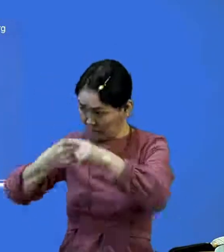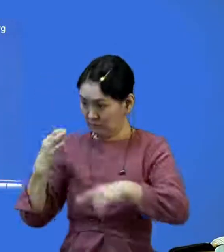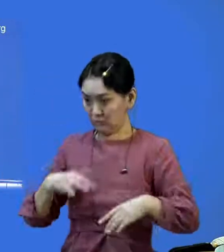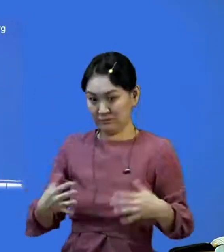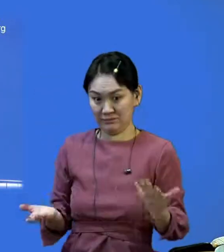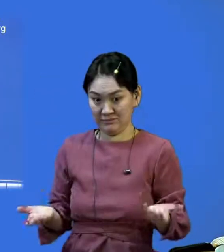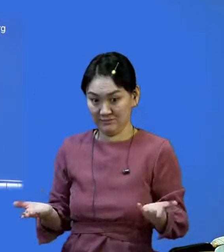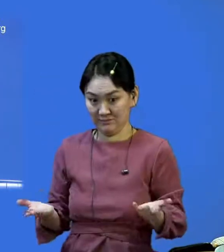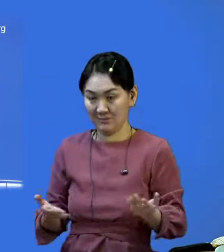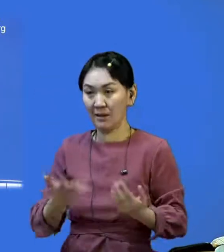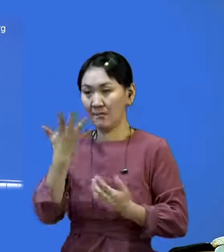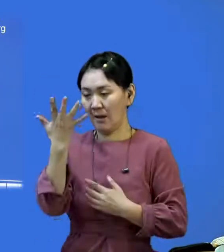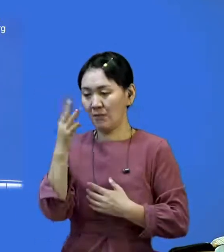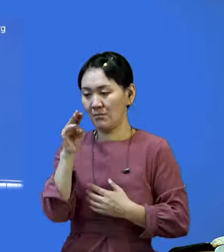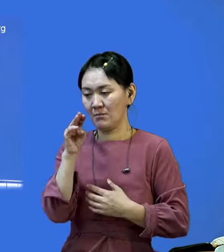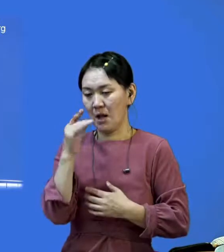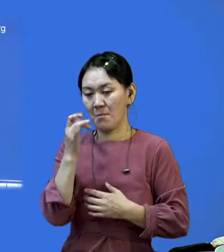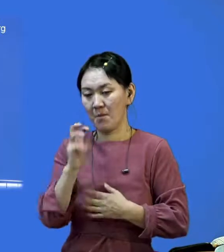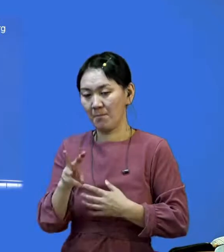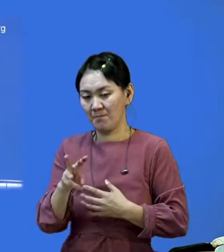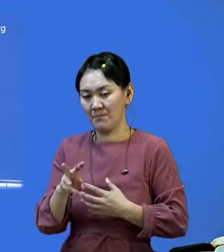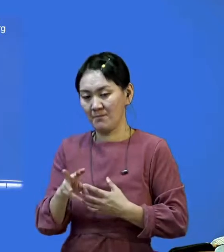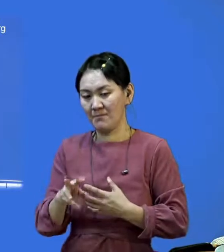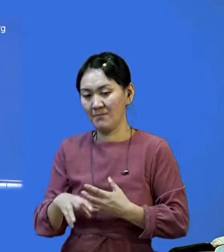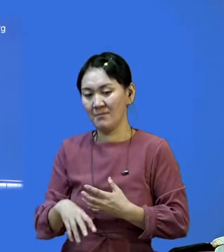За нэг 5 тэрбумын хэрэглээ.